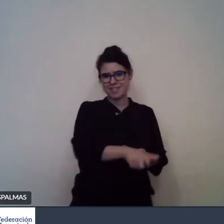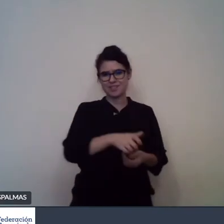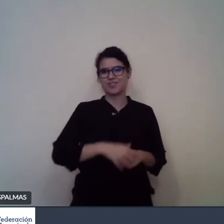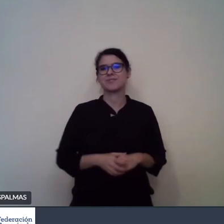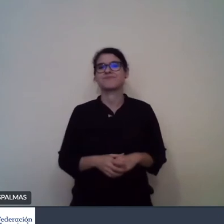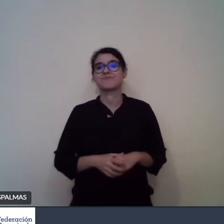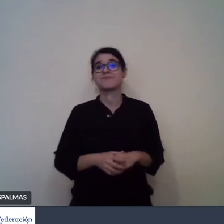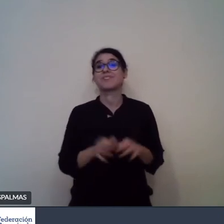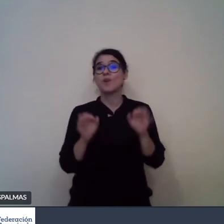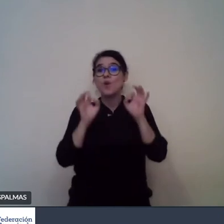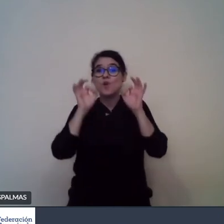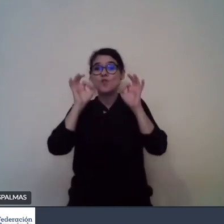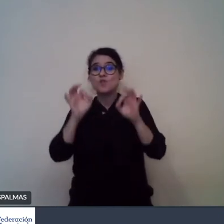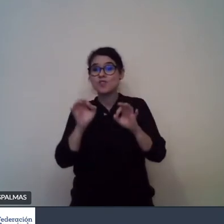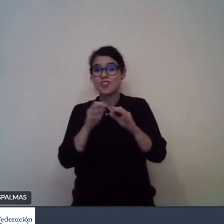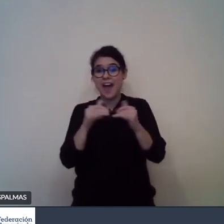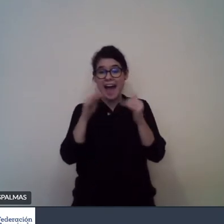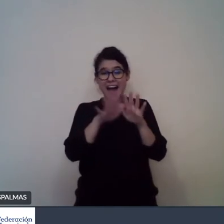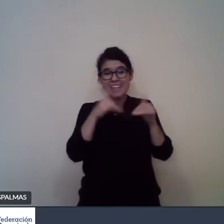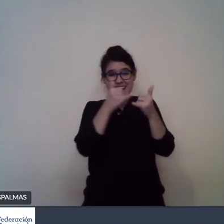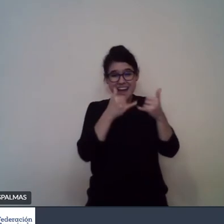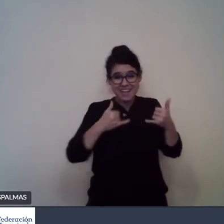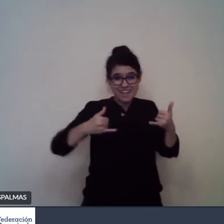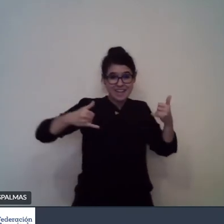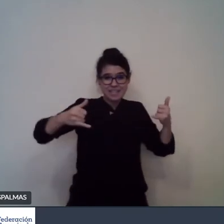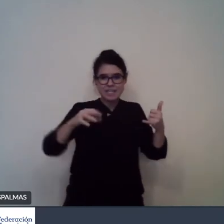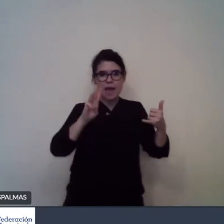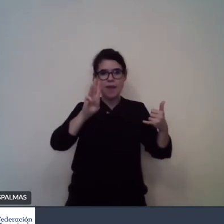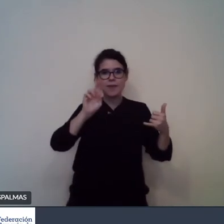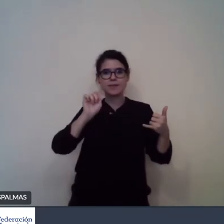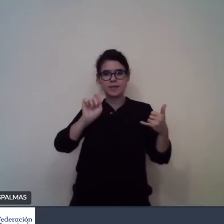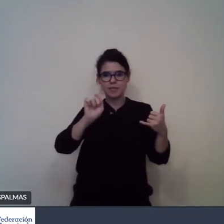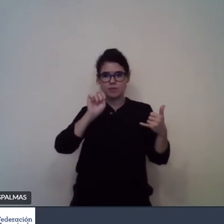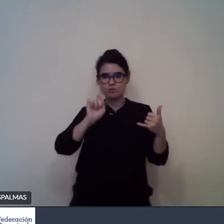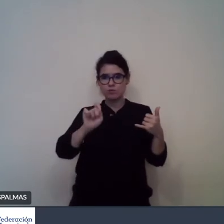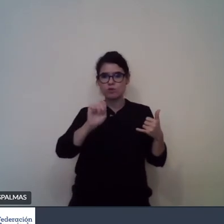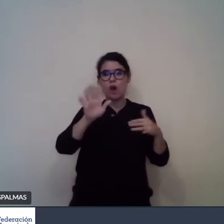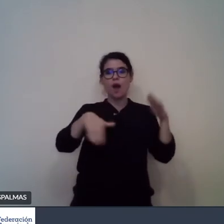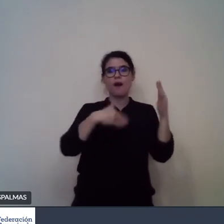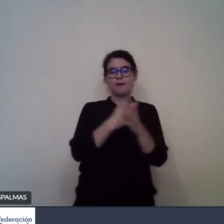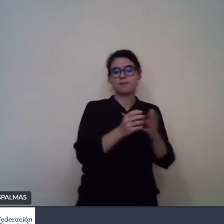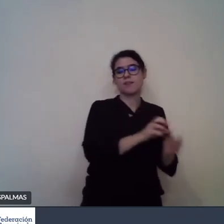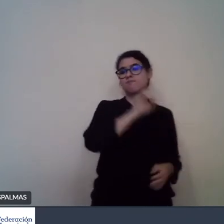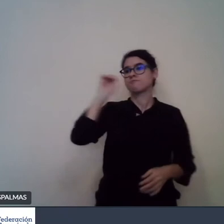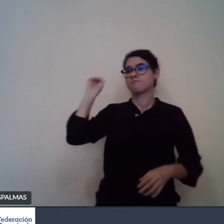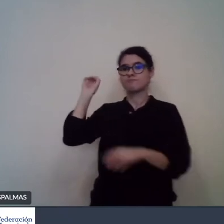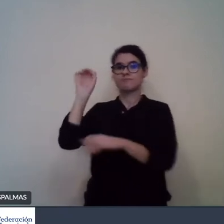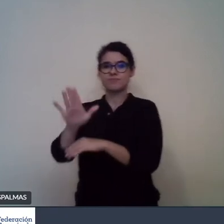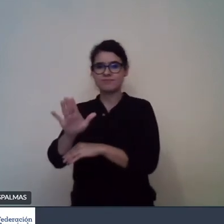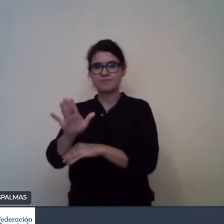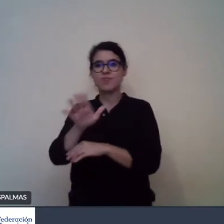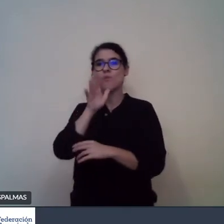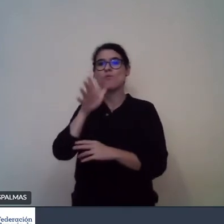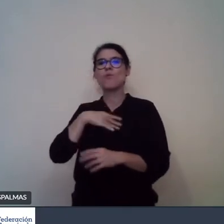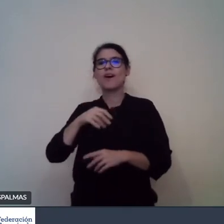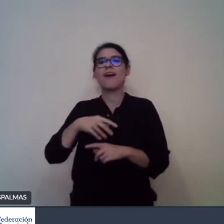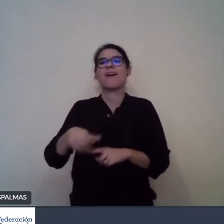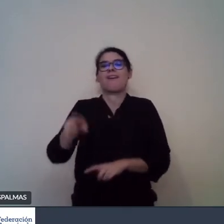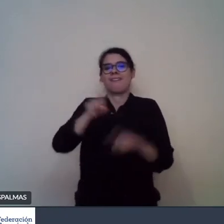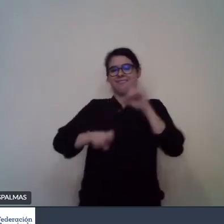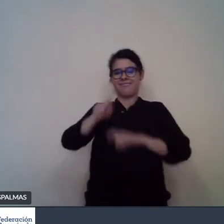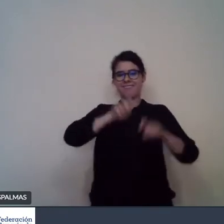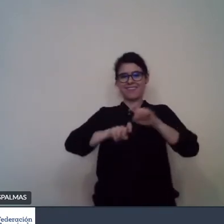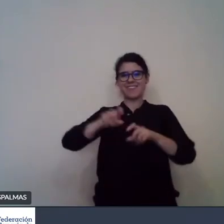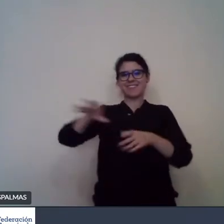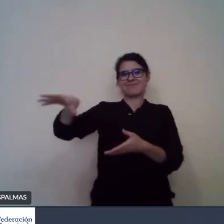La opción de que apure hasta la línea de tres puntos para sacar el balón fuera me parece interesante. Desde ahí se produce una recuperación larga y le permite coger la contrapié en la puerta